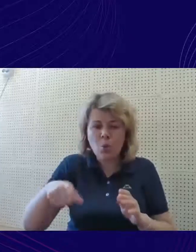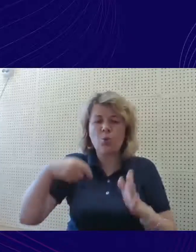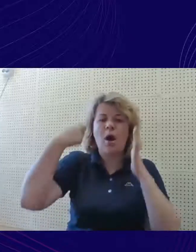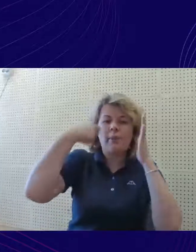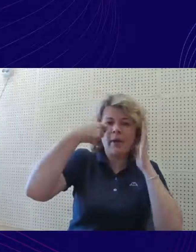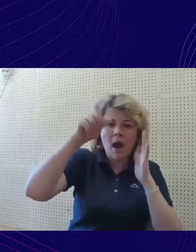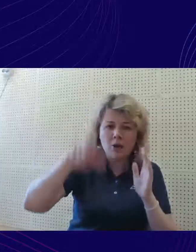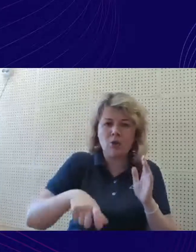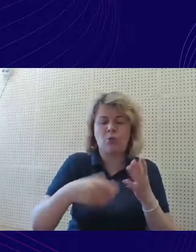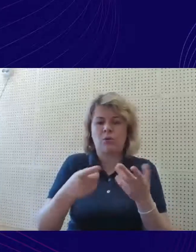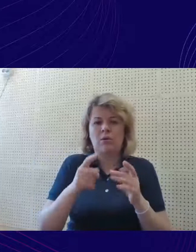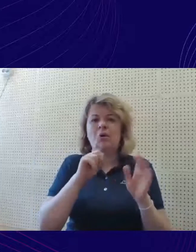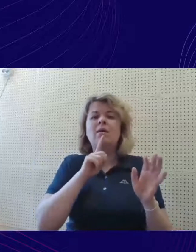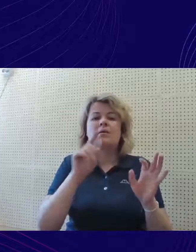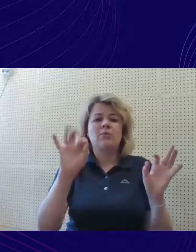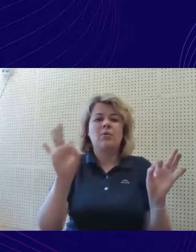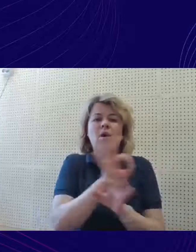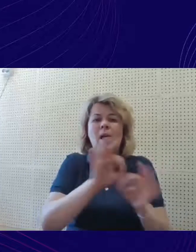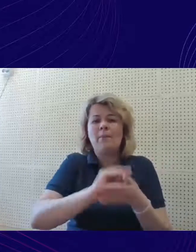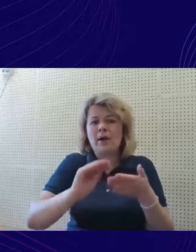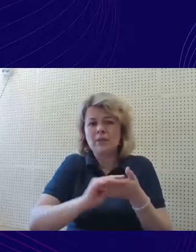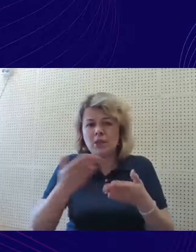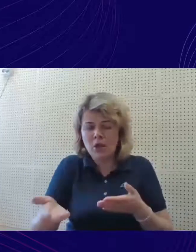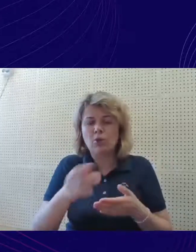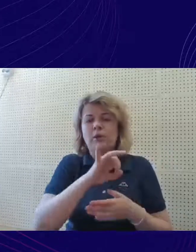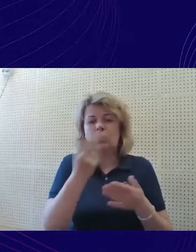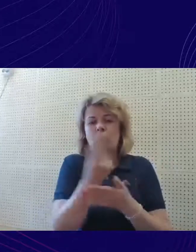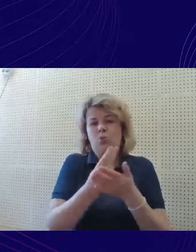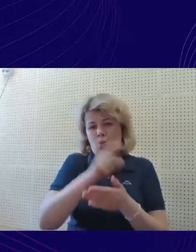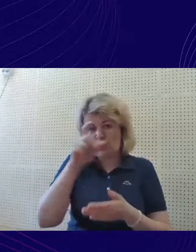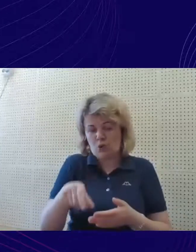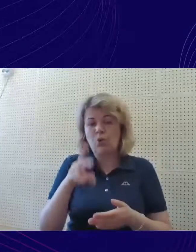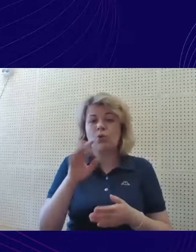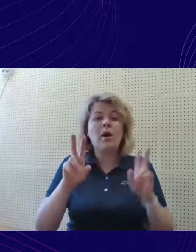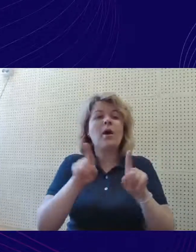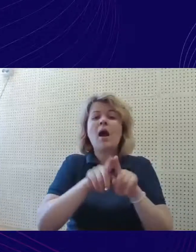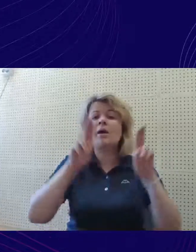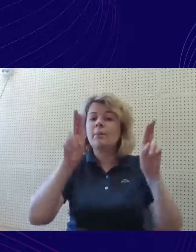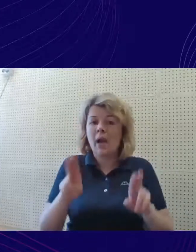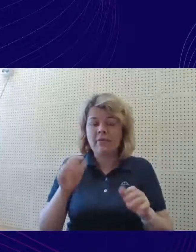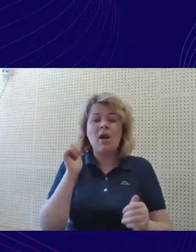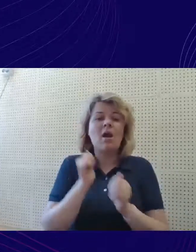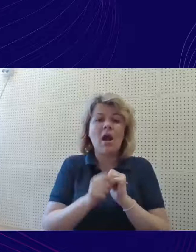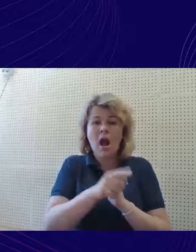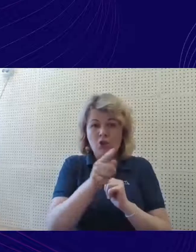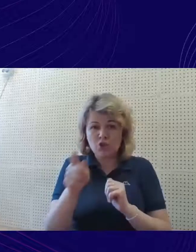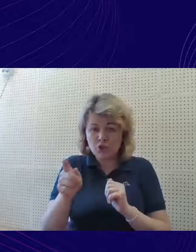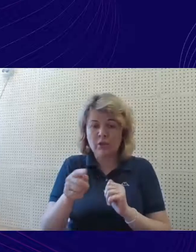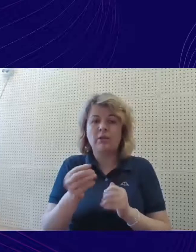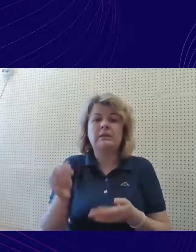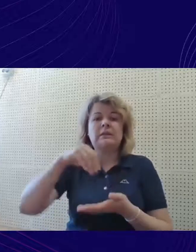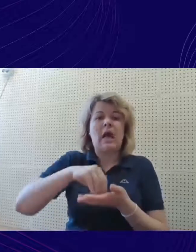менее, каждый из них традиционно ставит на первое место свое творческое